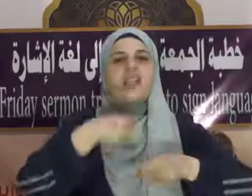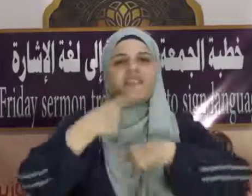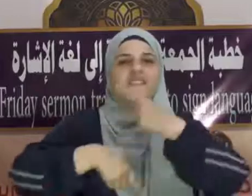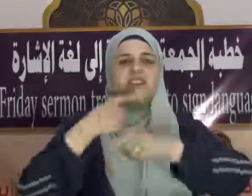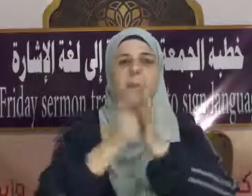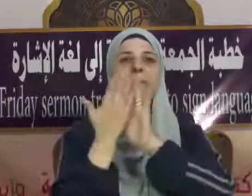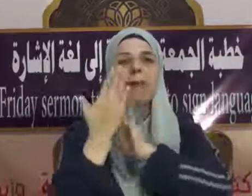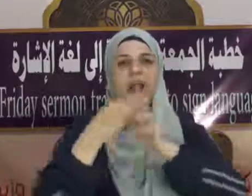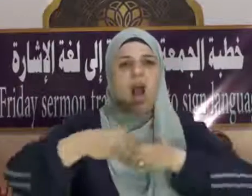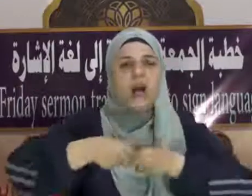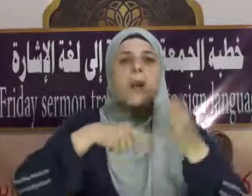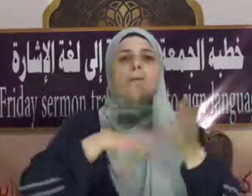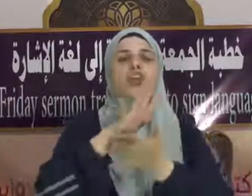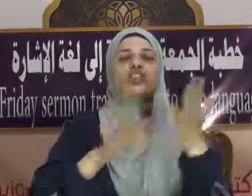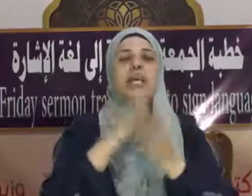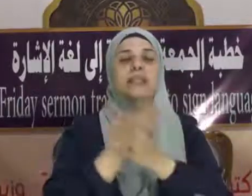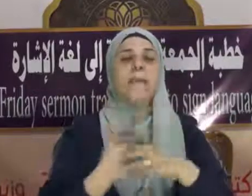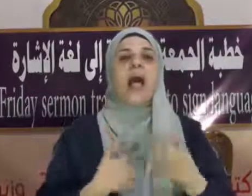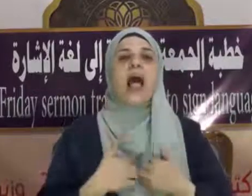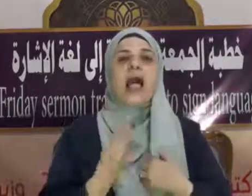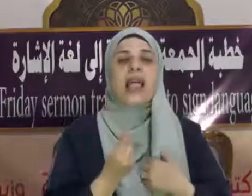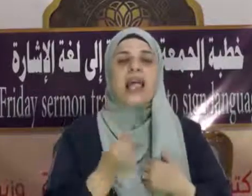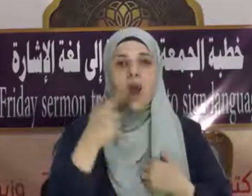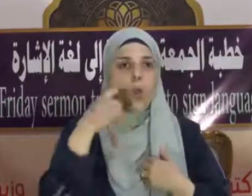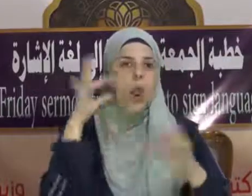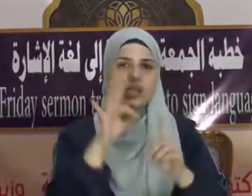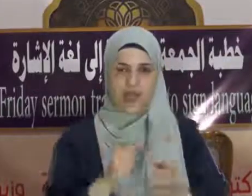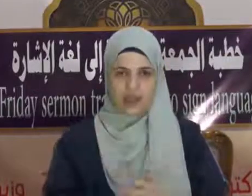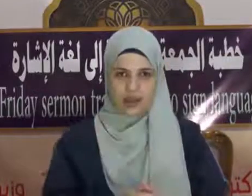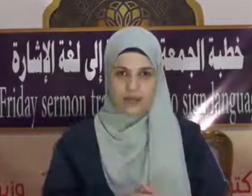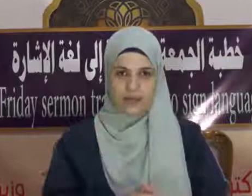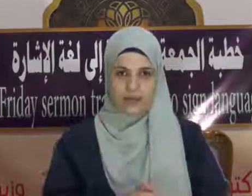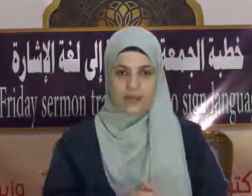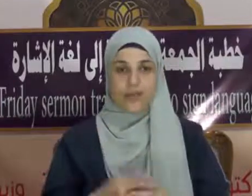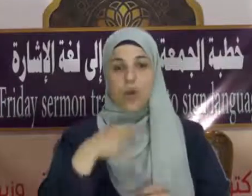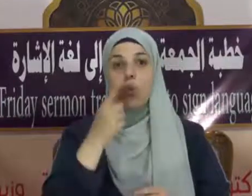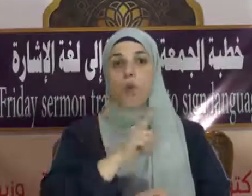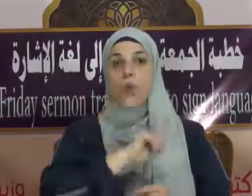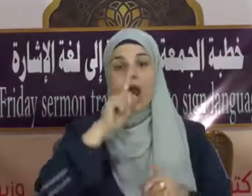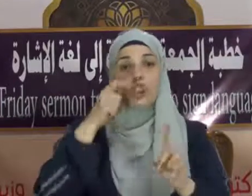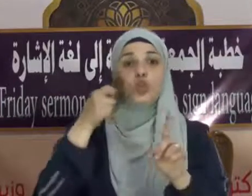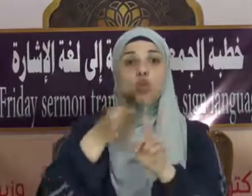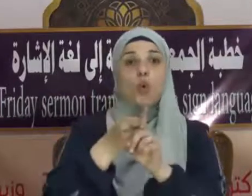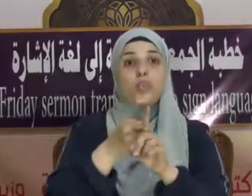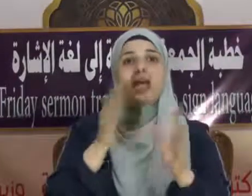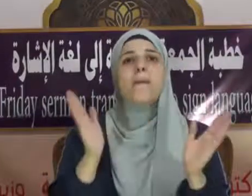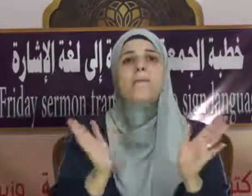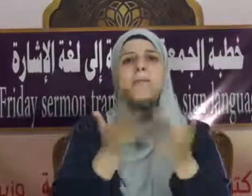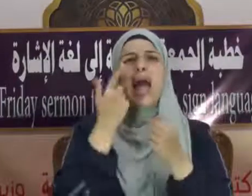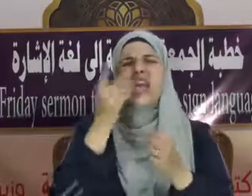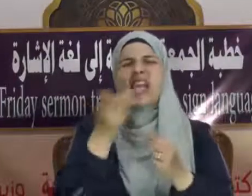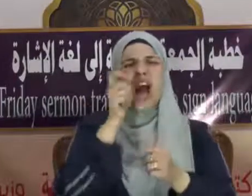بين الجيران بسبب الغيرة والتحاسد. ولا تؤذه بقطار